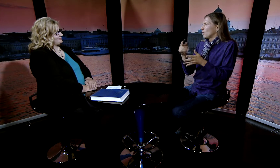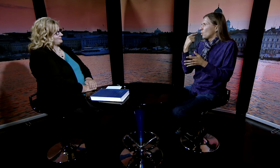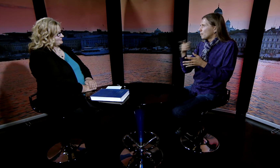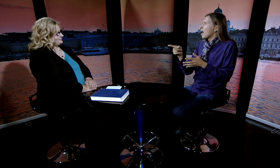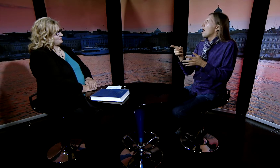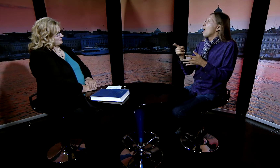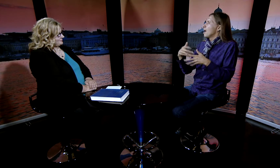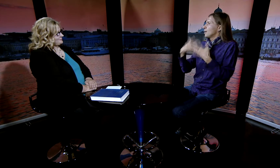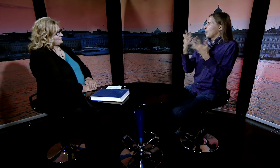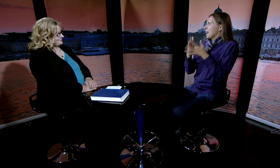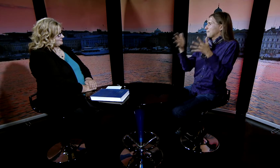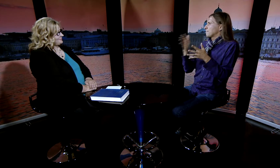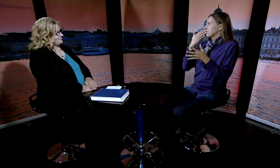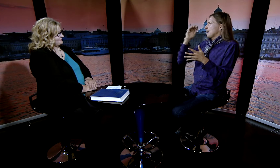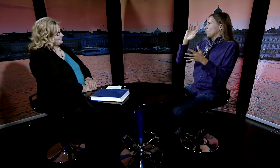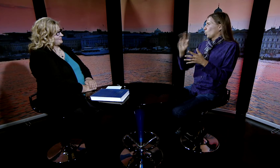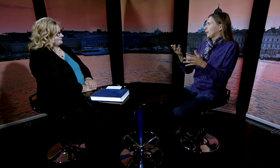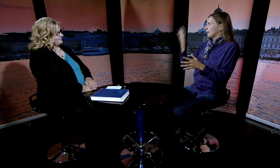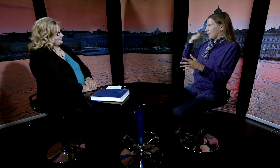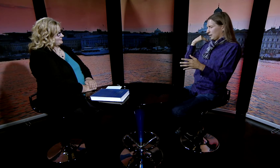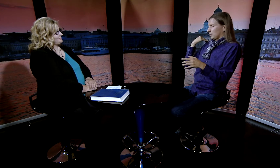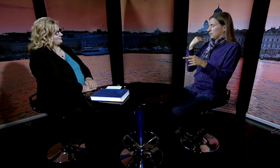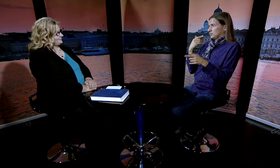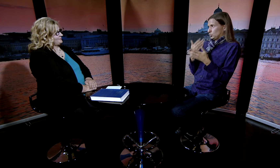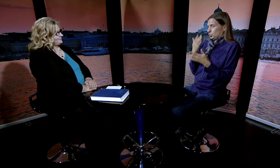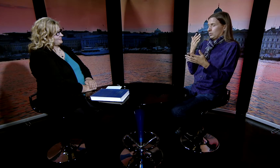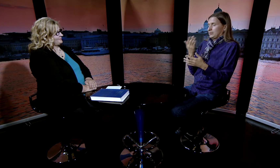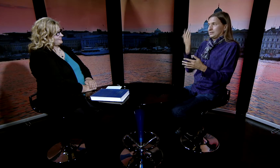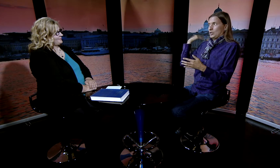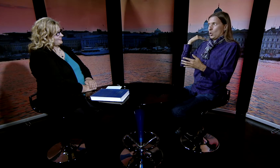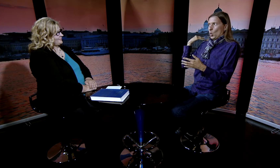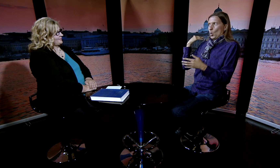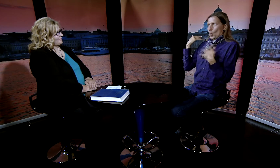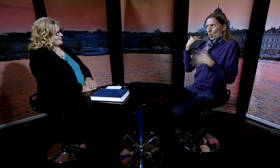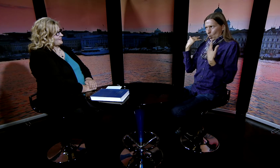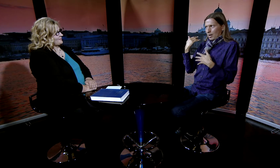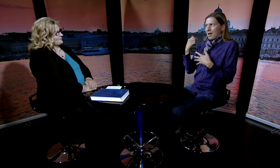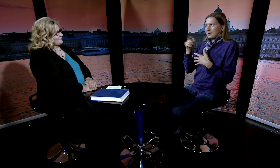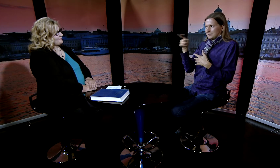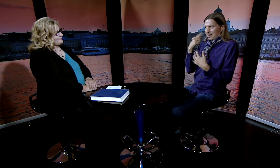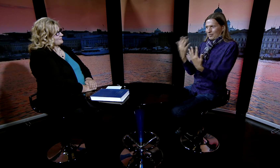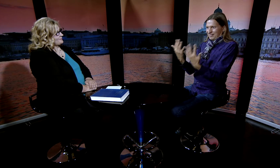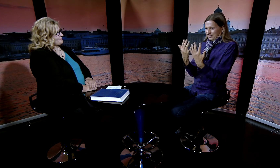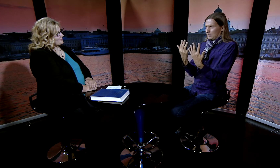hurjan paljon syvemmälle tasolle, kun opettajalla on kaikki tämä tutkimuksen kautta saatu tieteellinen